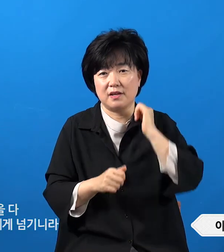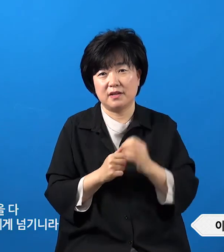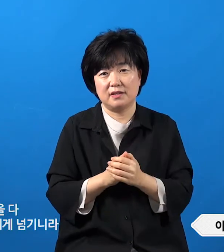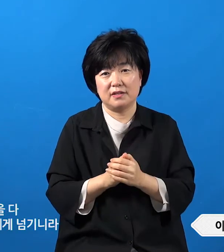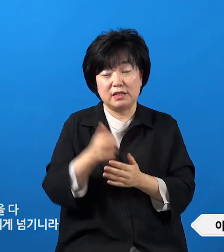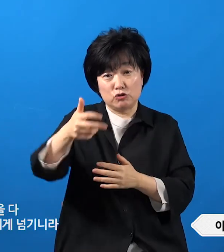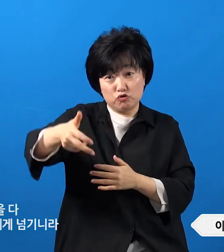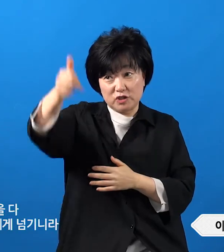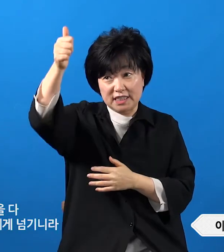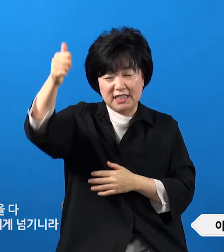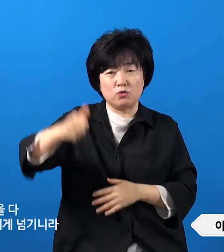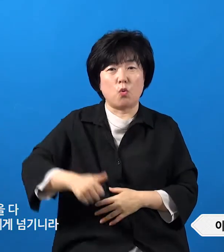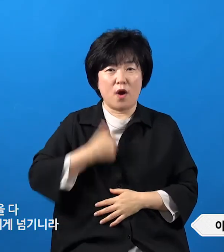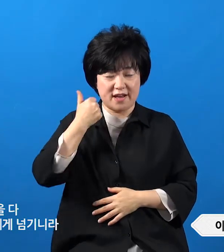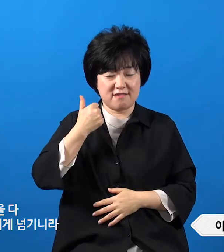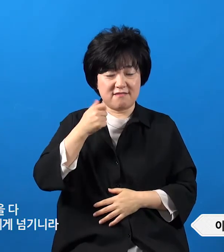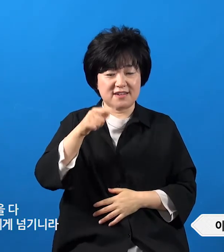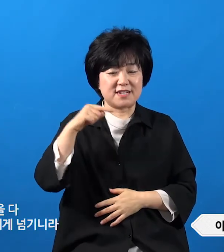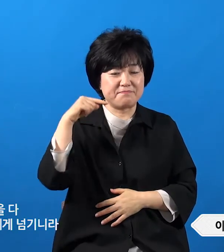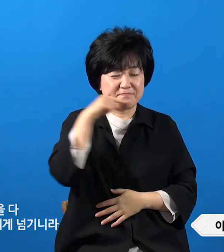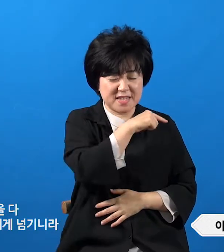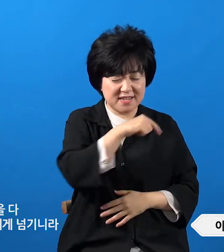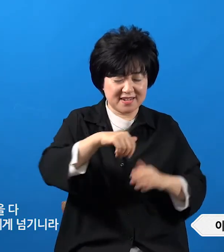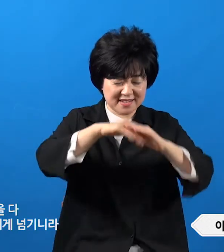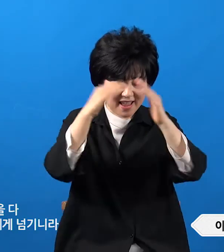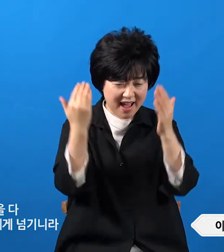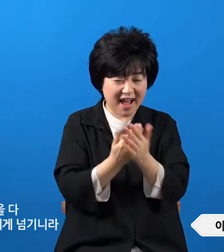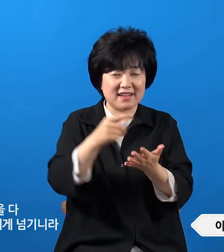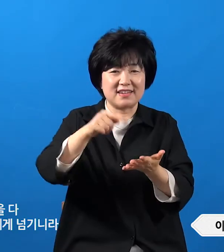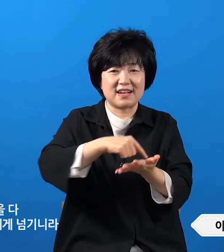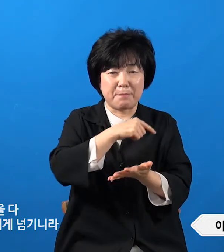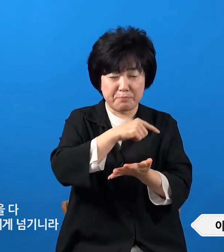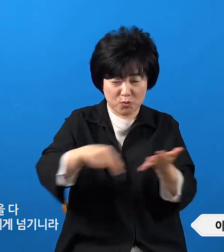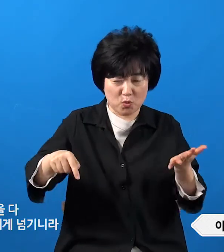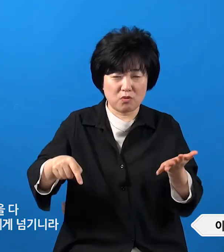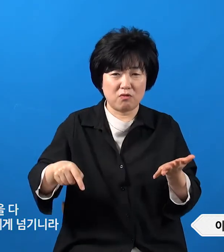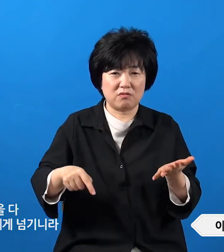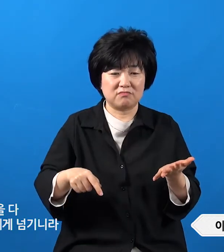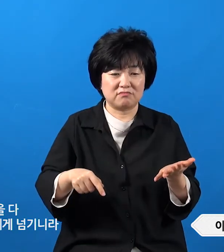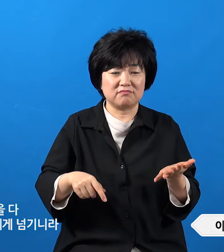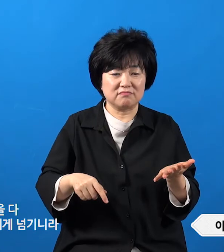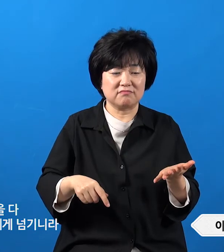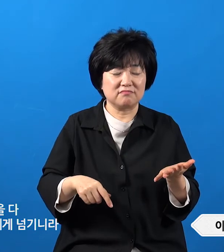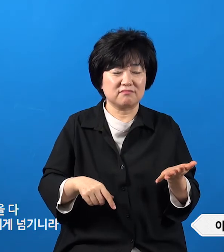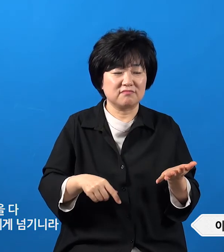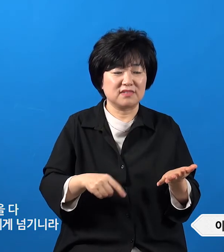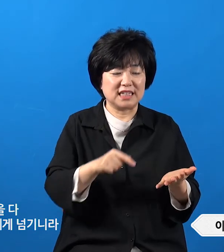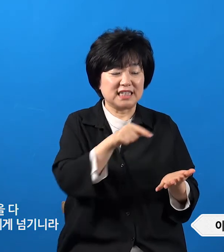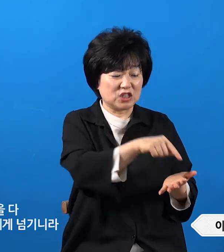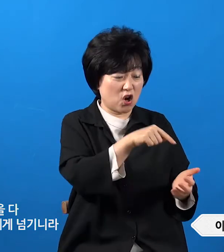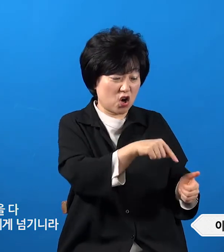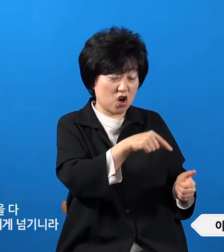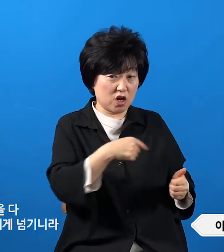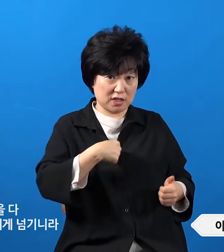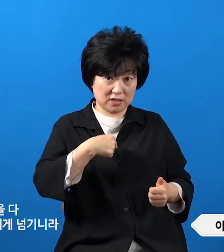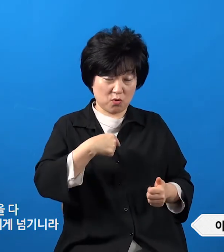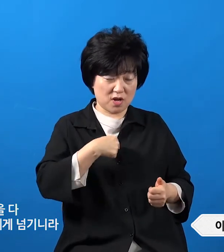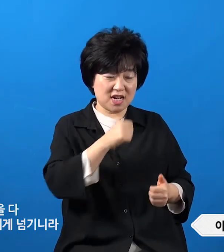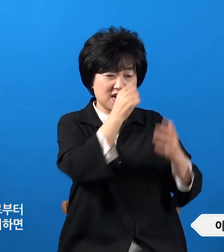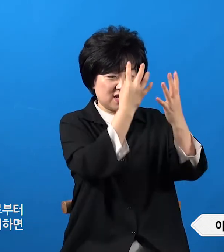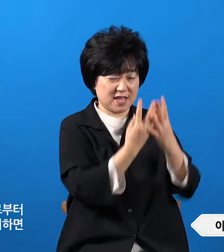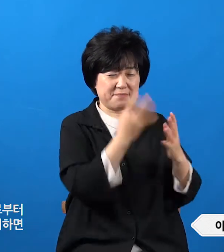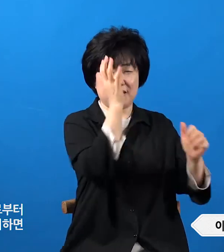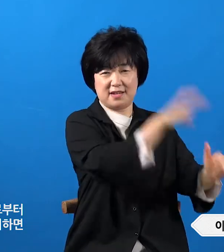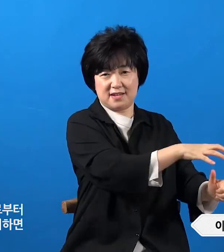시작. 주인이 노하여 그 빚을 다 갚도록 그를 옥졸들에게 넘기니라. 35절. 너희가